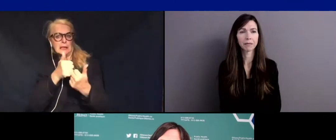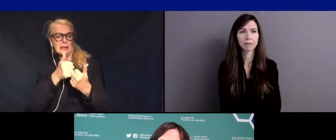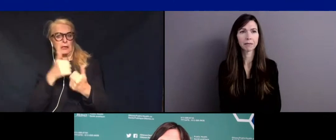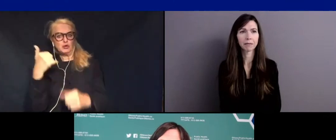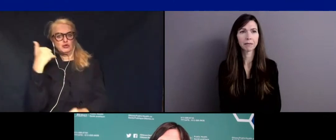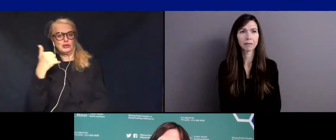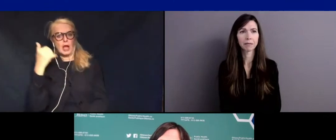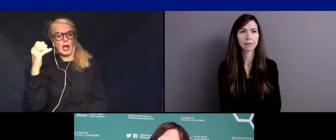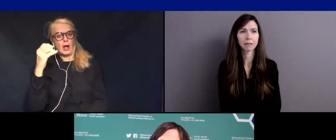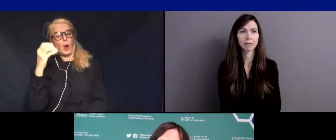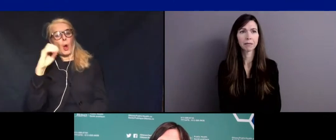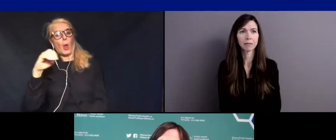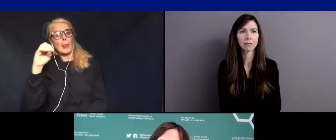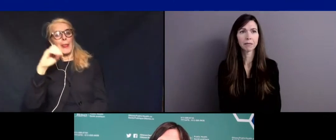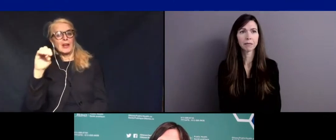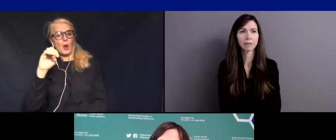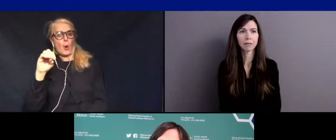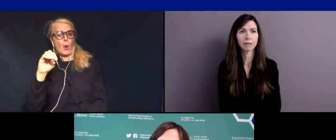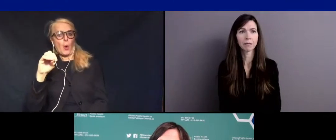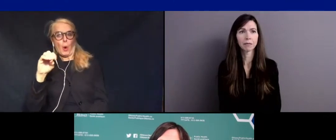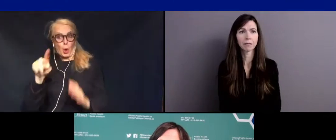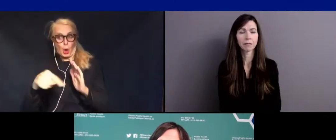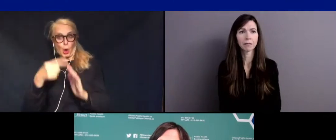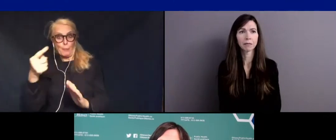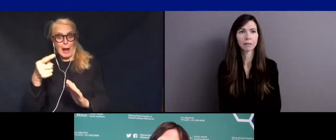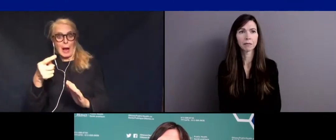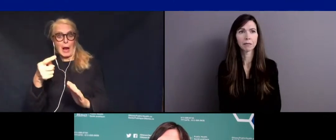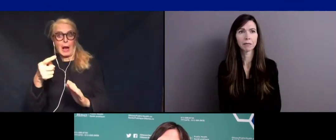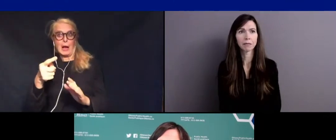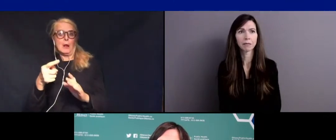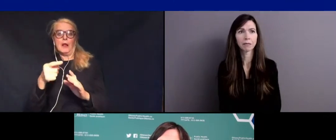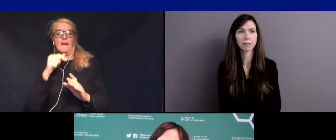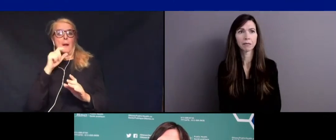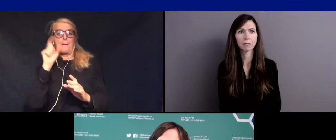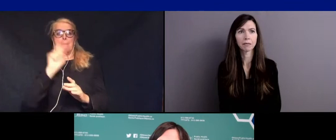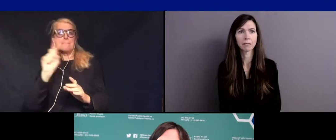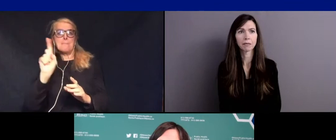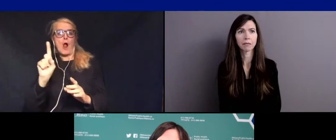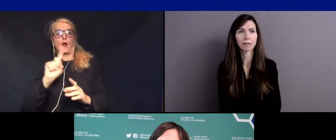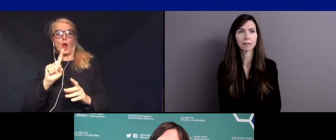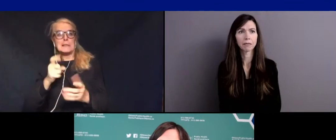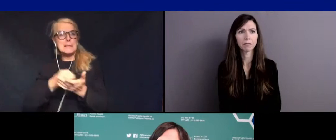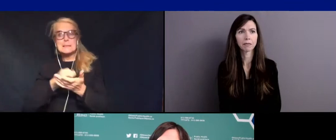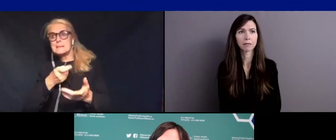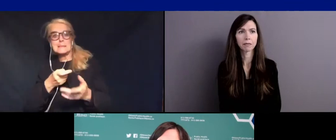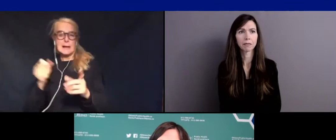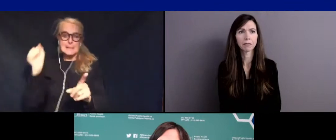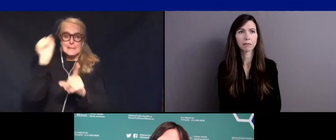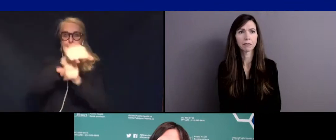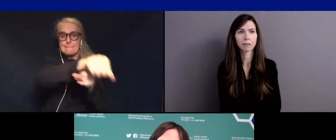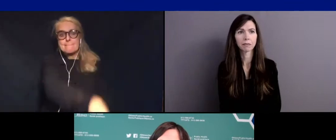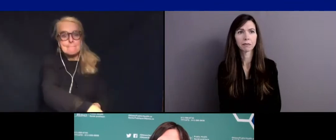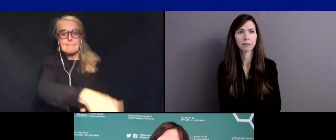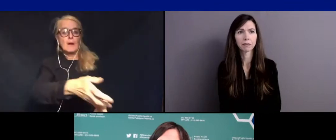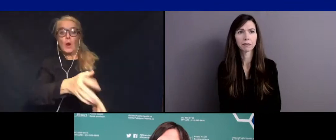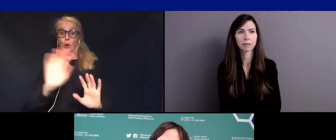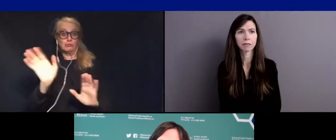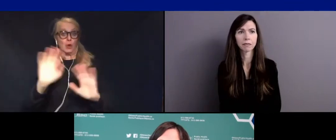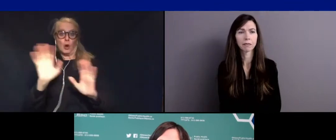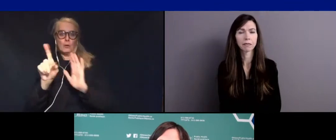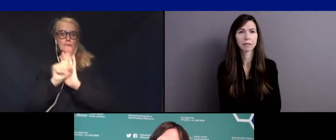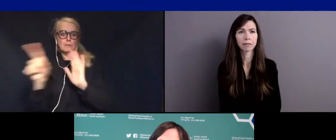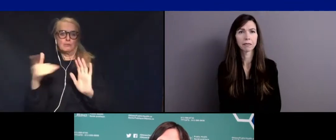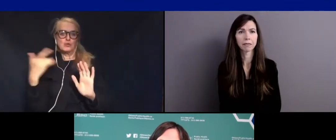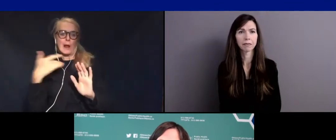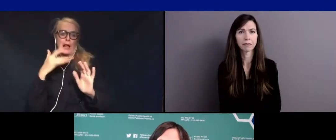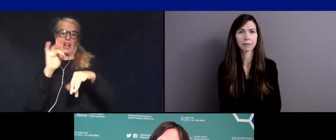serait sans les mises en échec, puisque ça peut amener certainement un contact rapproché. Mais quelle est la différence entre ça